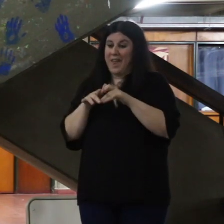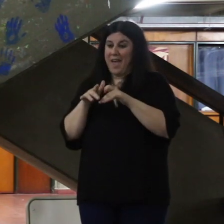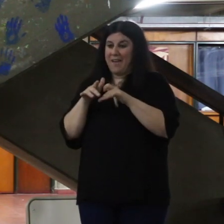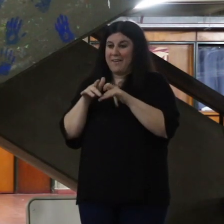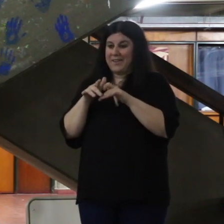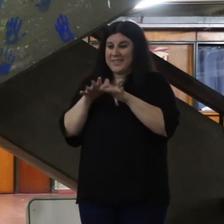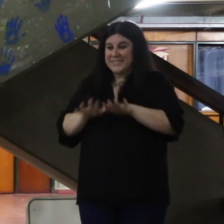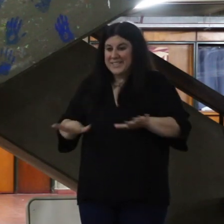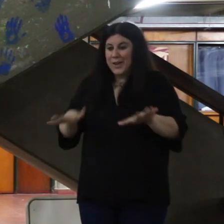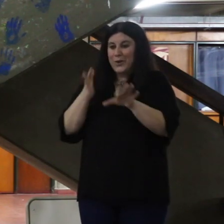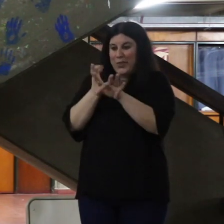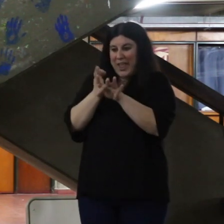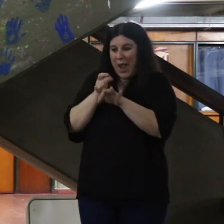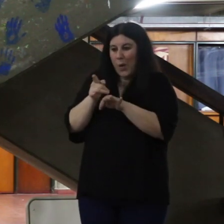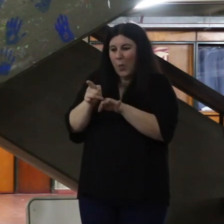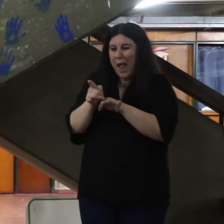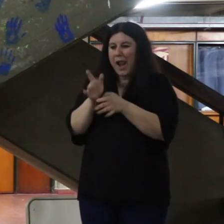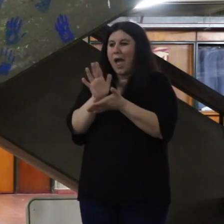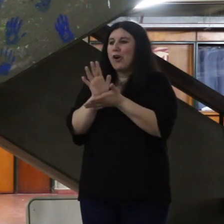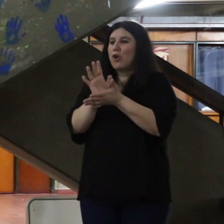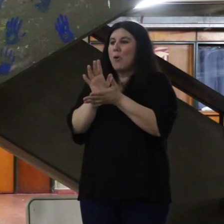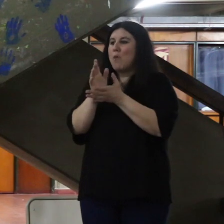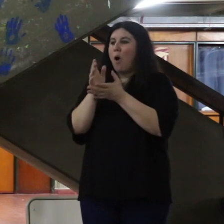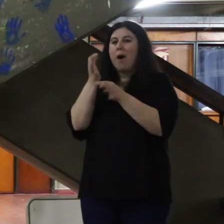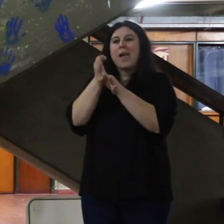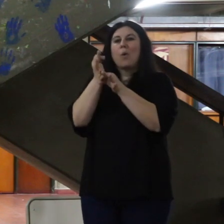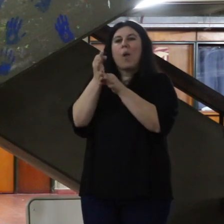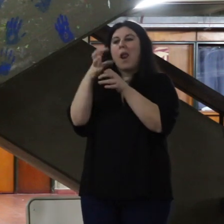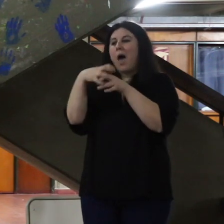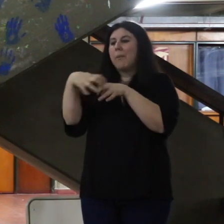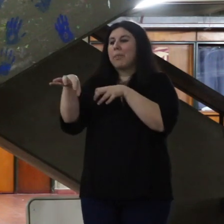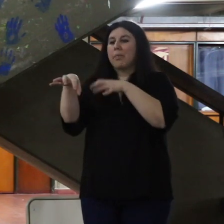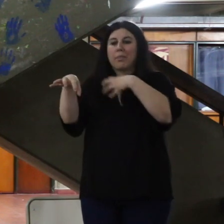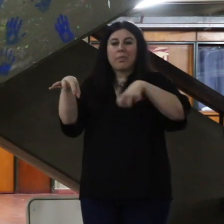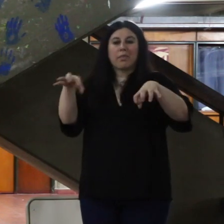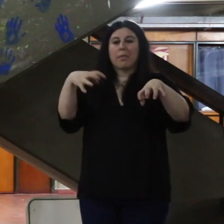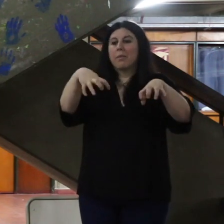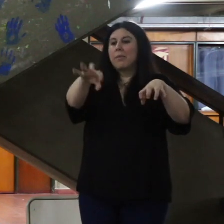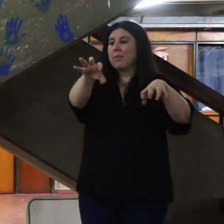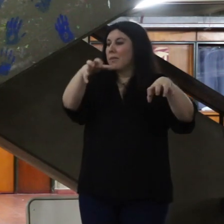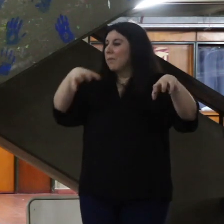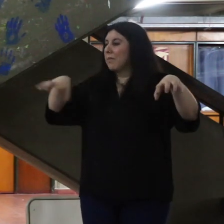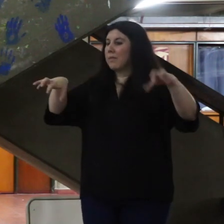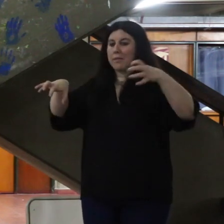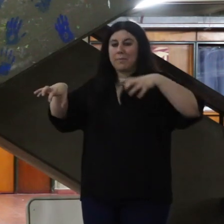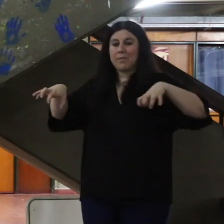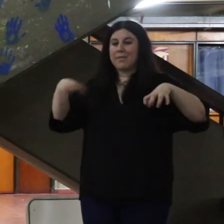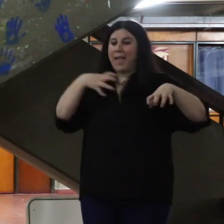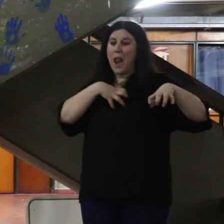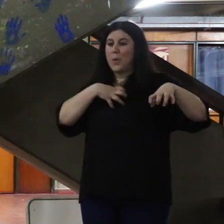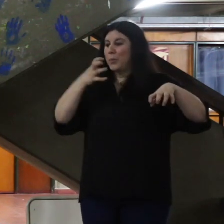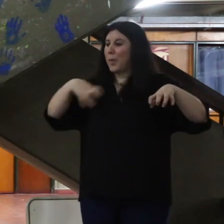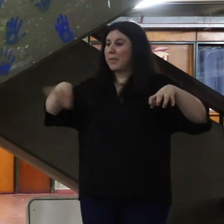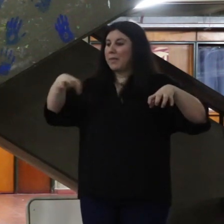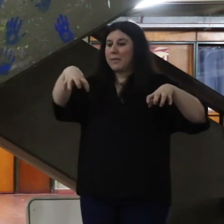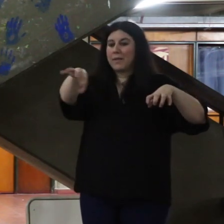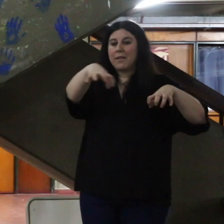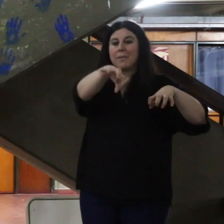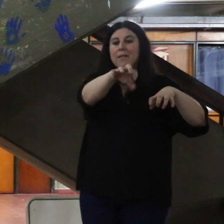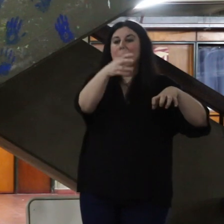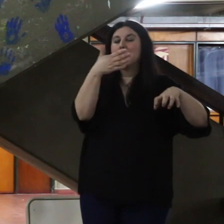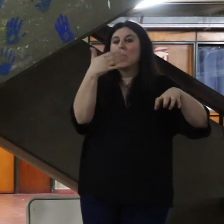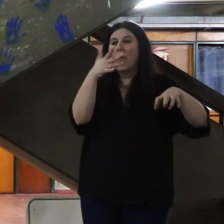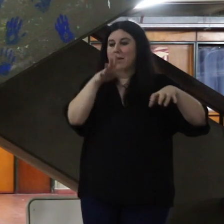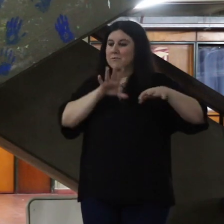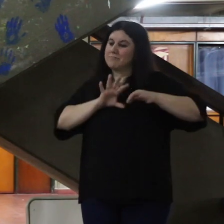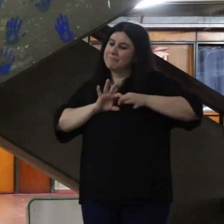escuela que quedó, ¿sí? Como archipiélago de muchas islas que eran todas las ventanitas, la